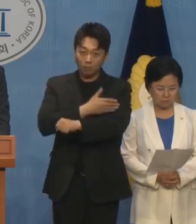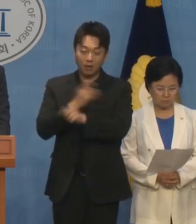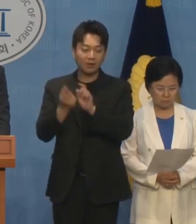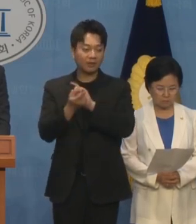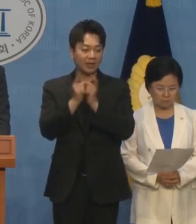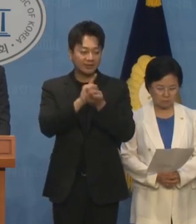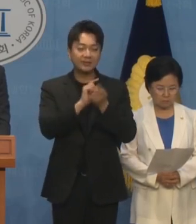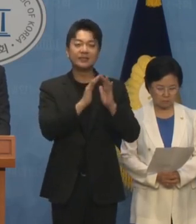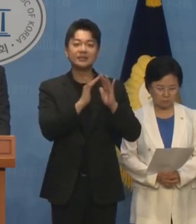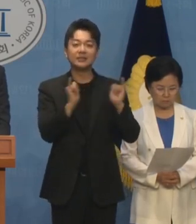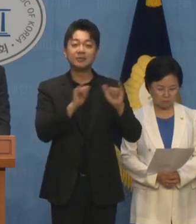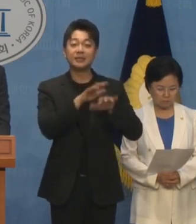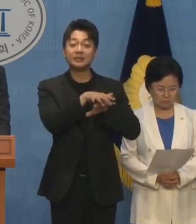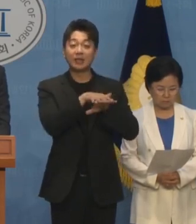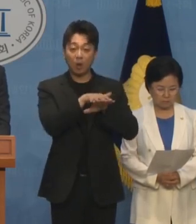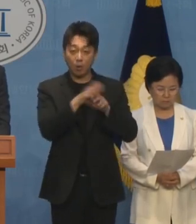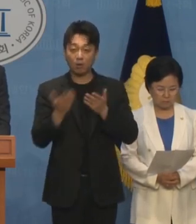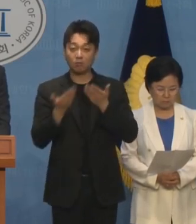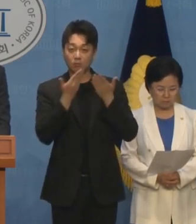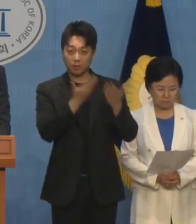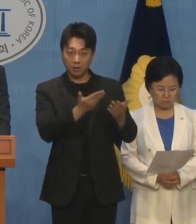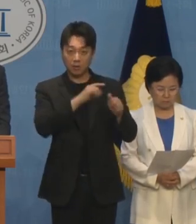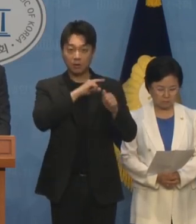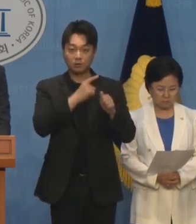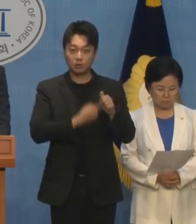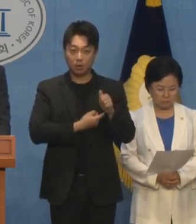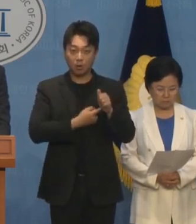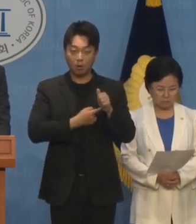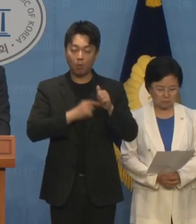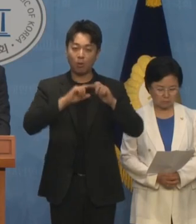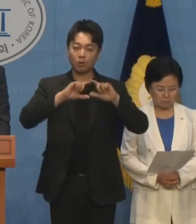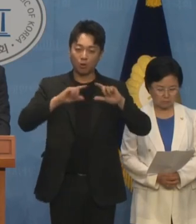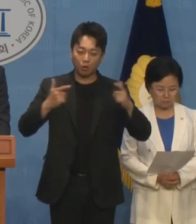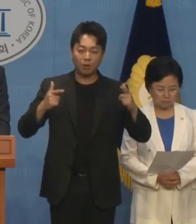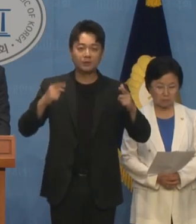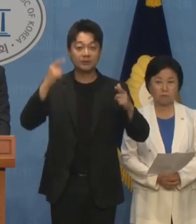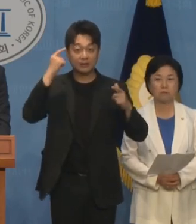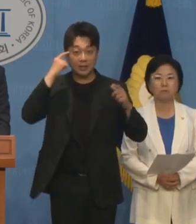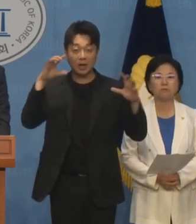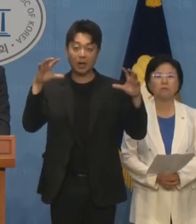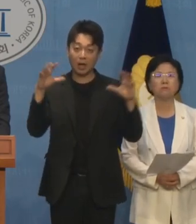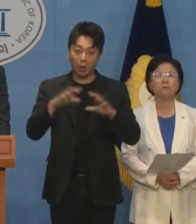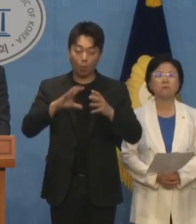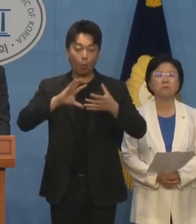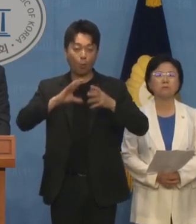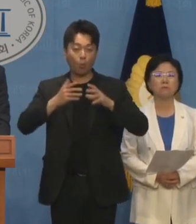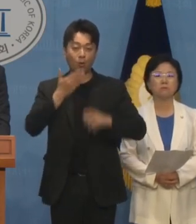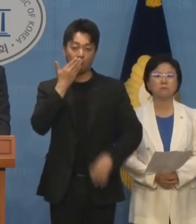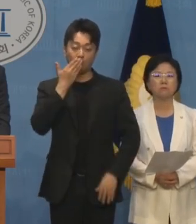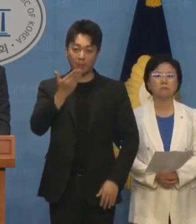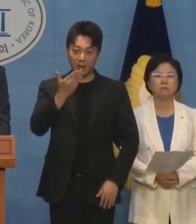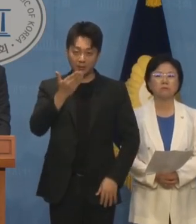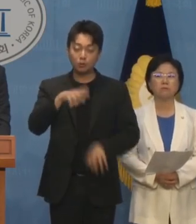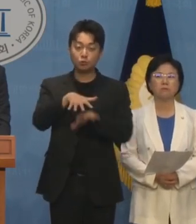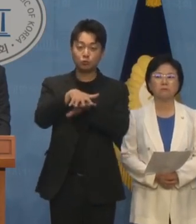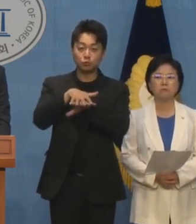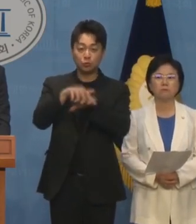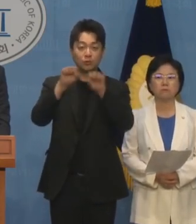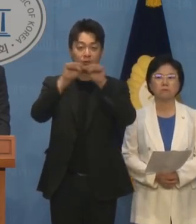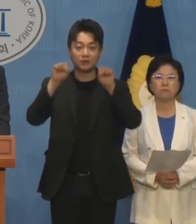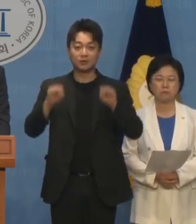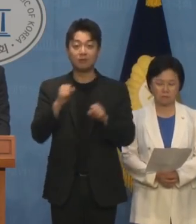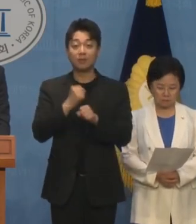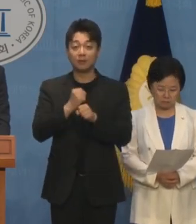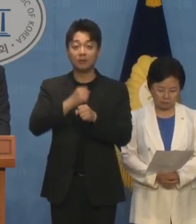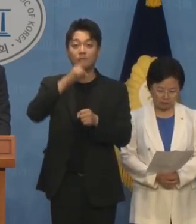부여해 공영방송 운영 과정에서 보다 다양한 관점과 의견이 반영될 수 있도록 하려는